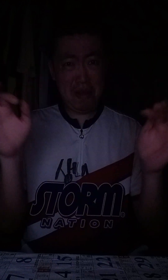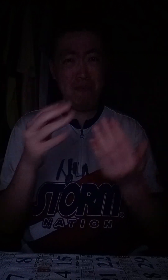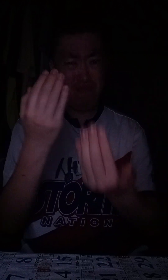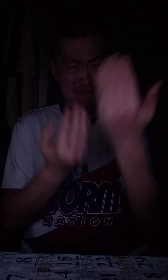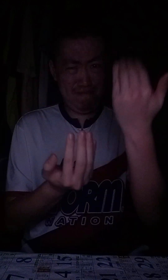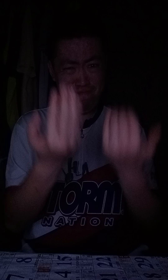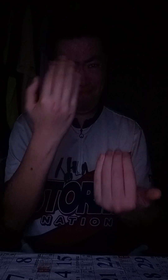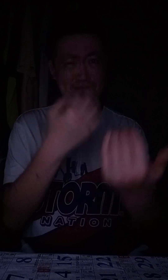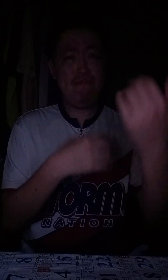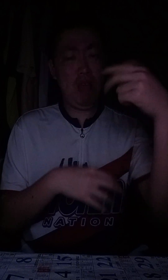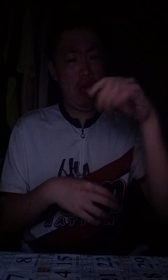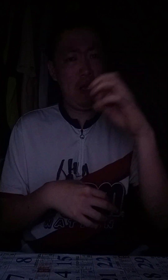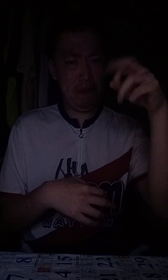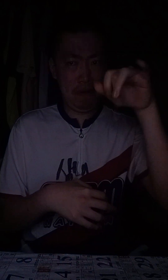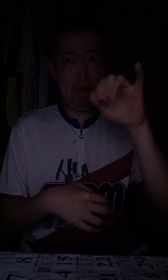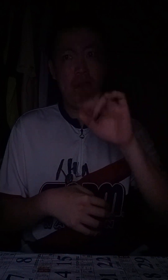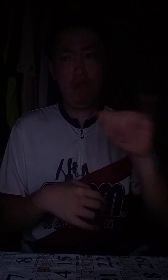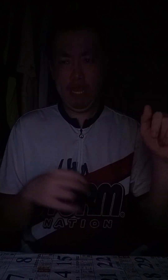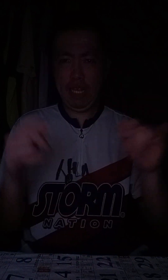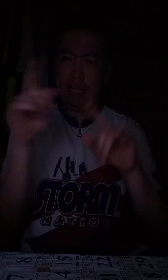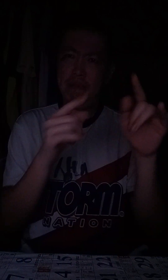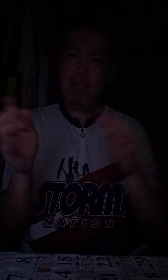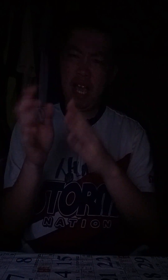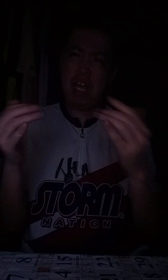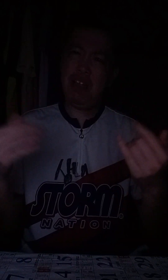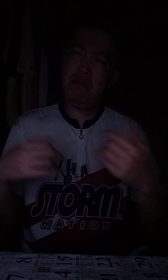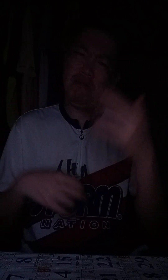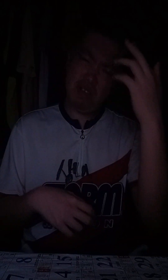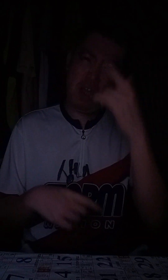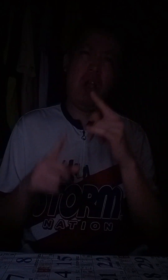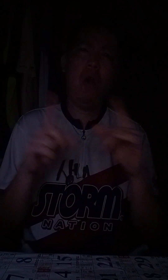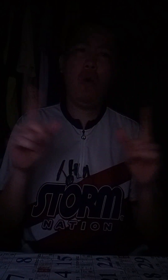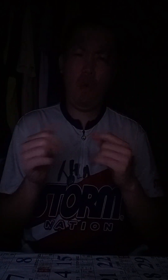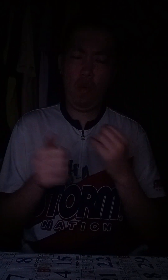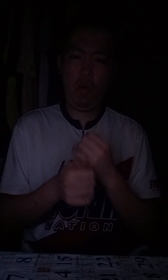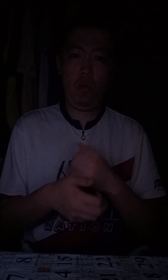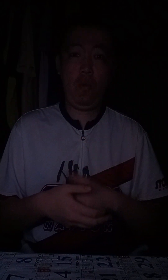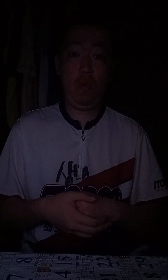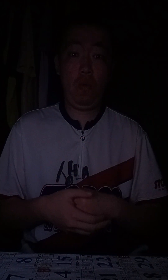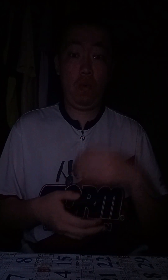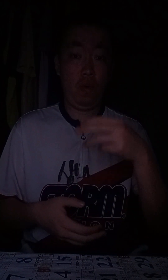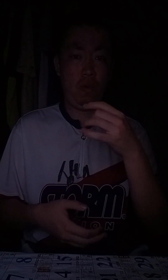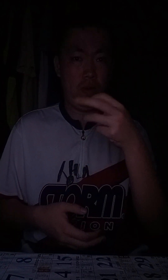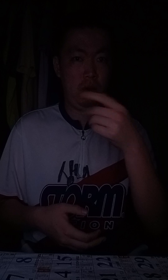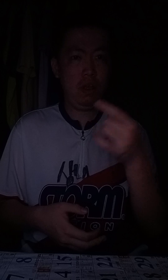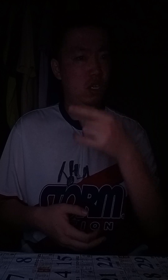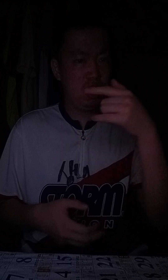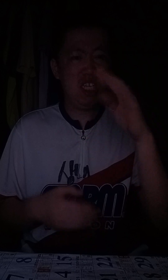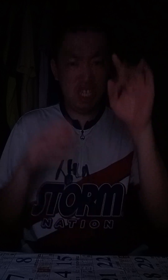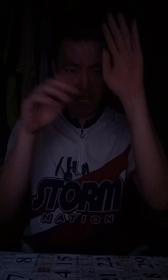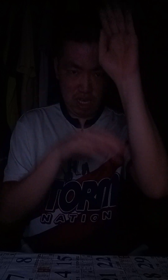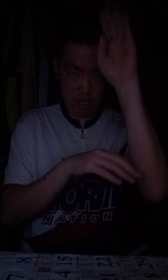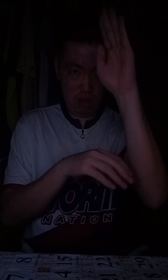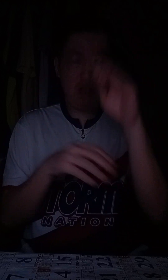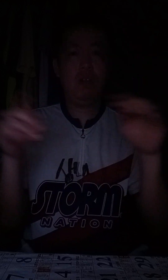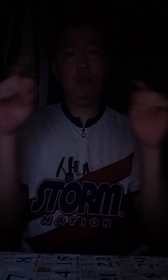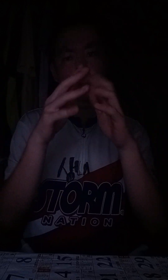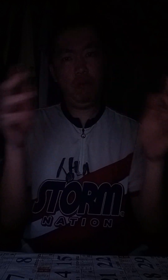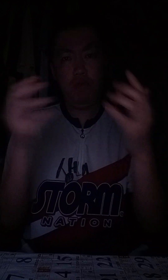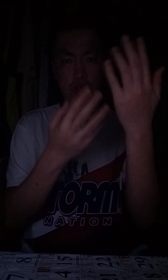타며 소방서 추산 1,600만 원의 재산 피해가 났습니다. 또 서울 관악구의 한 치킨 가게에서도 불이 나며